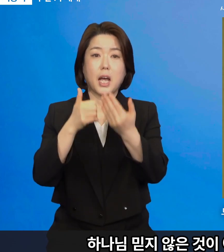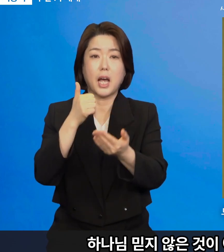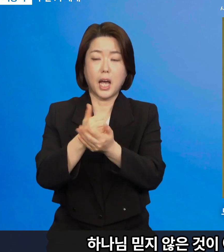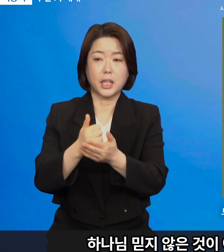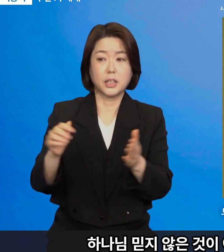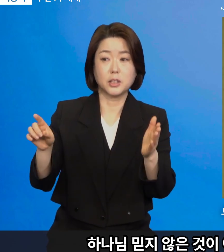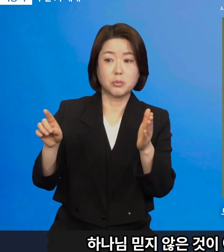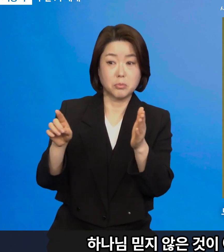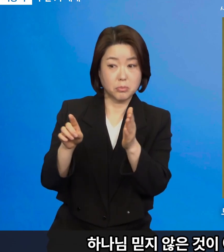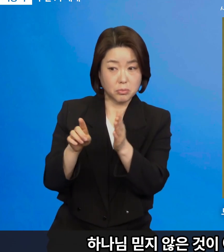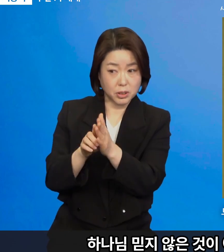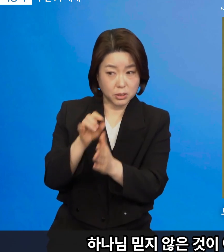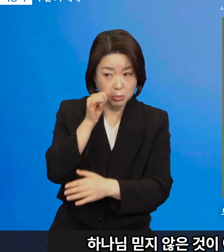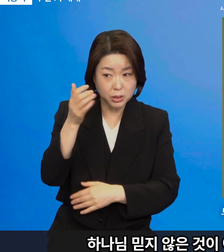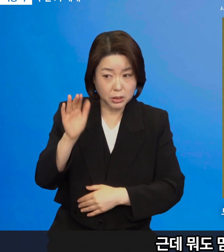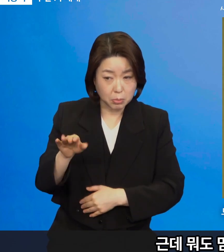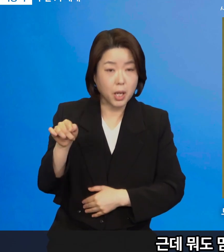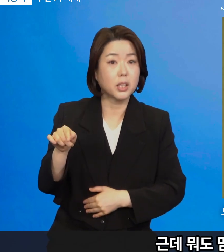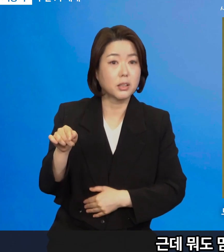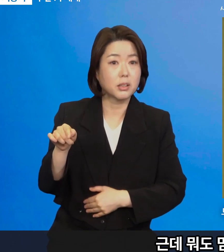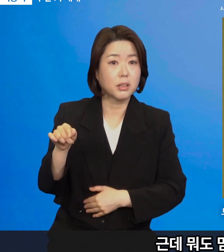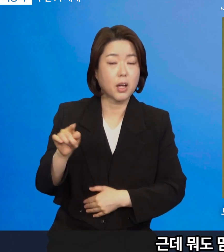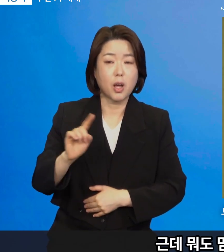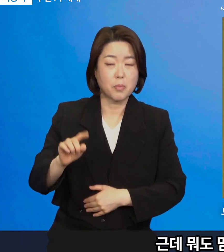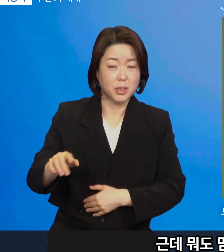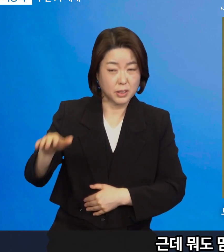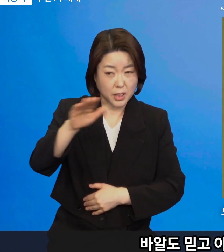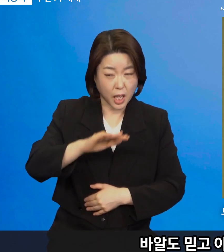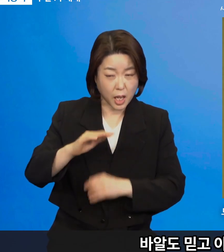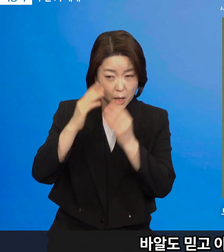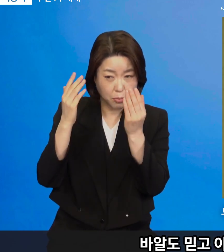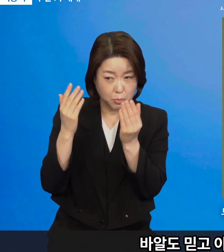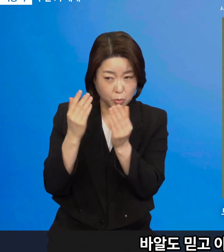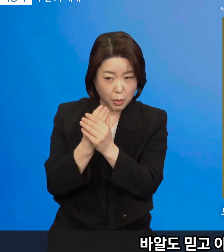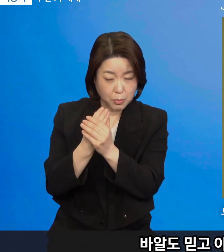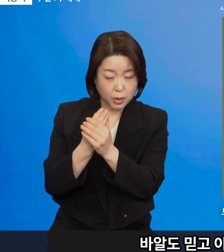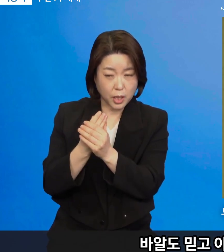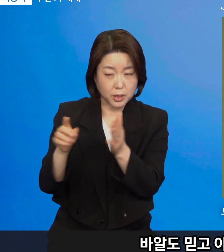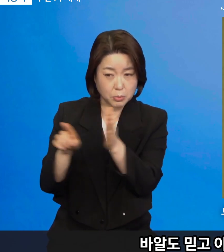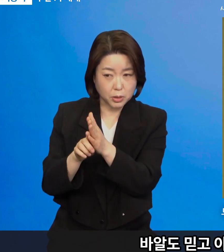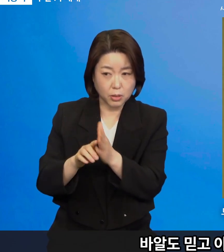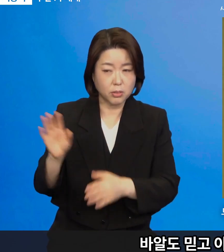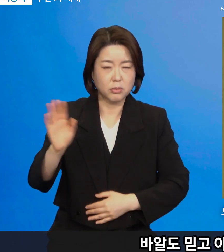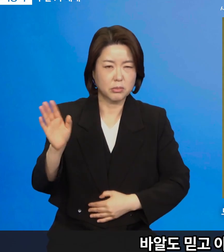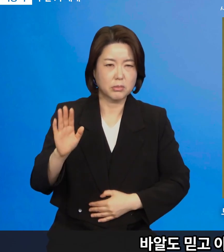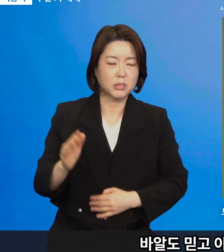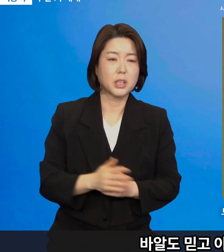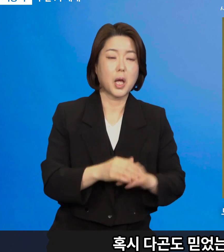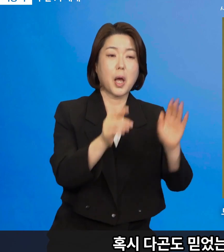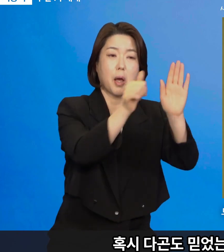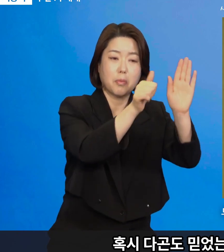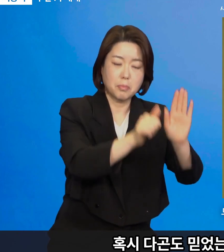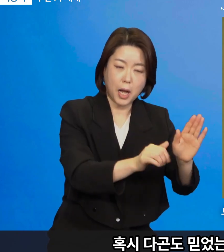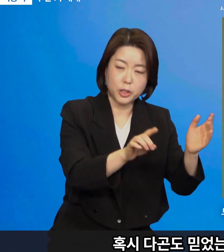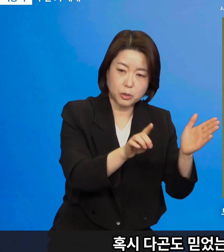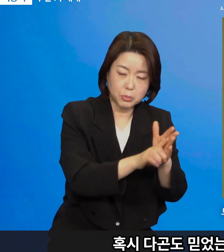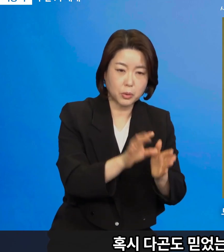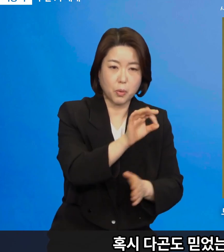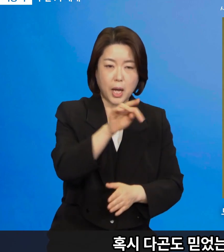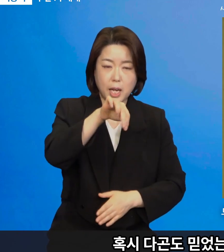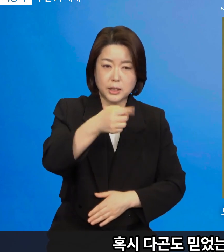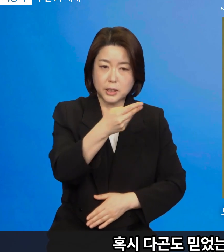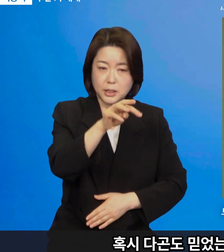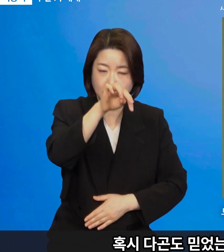믿지 않은 것이 아니고 하나님 믿었어요. 근데 모두 믿은 거예요? 바알도 믿고 아스드롯도 믿고 혹시 다곤도